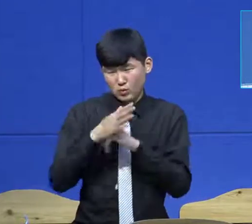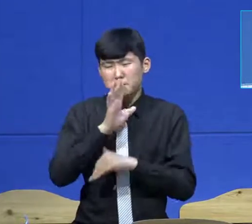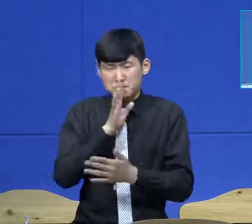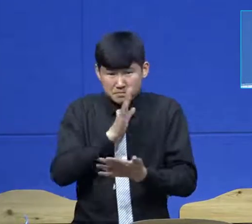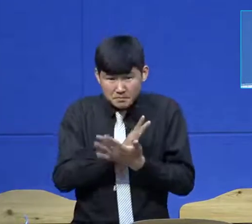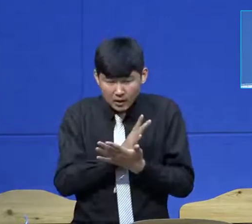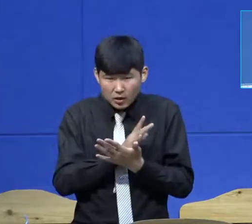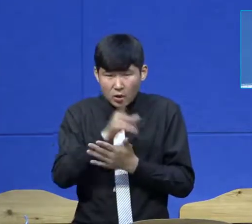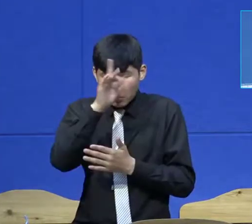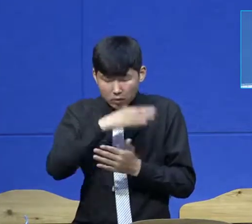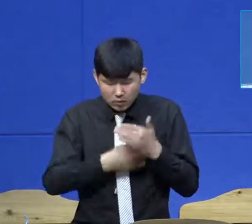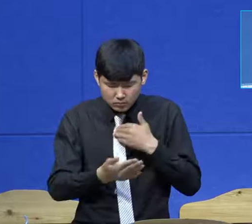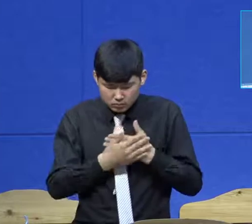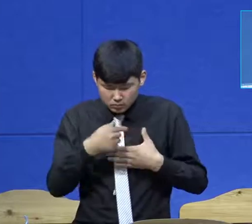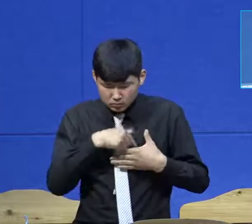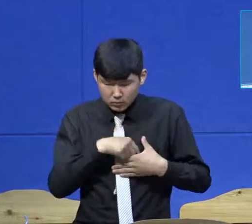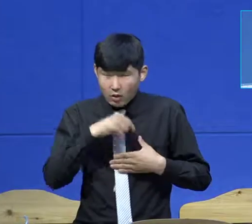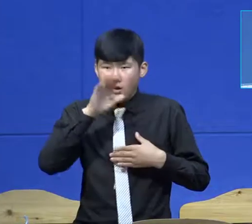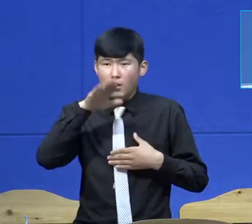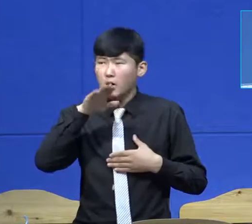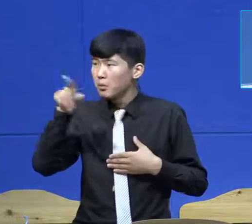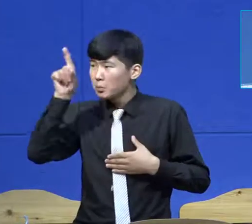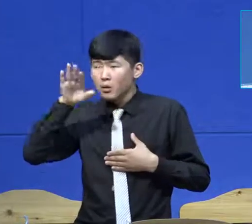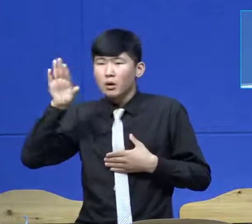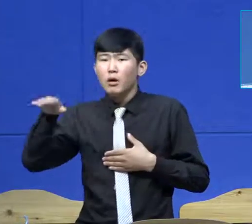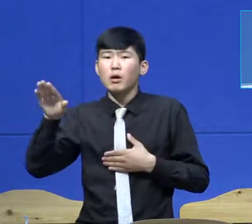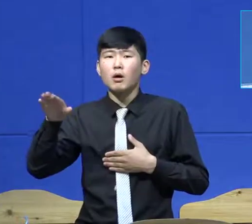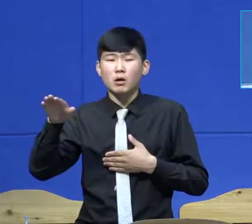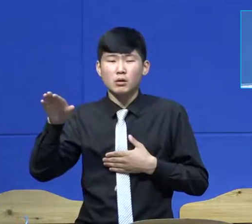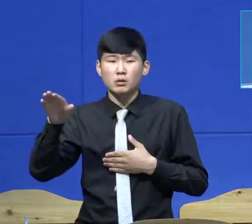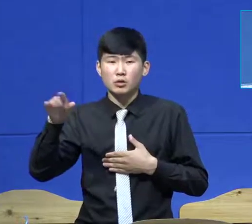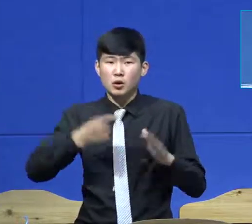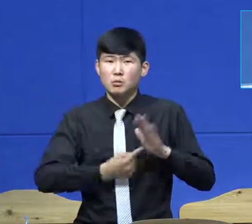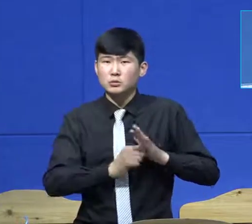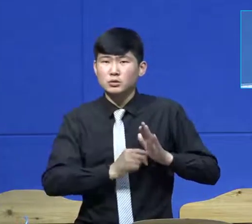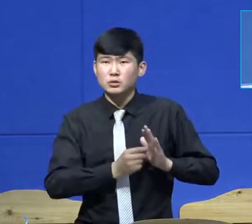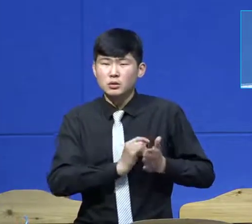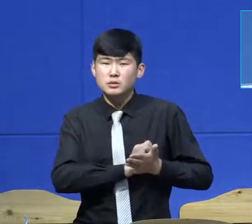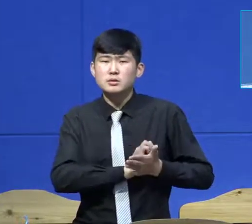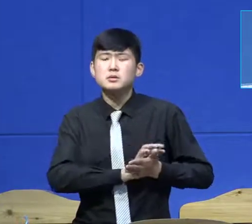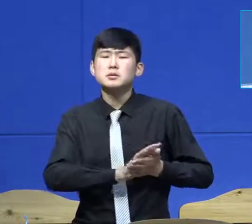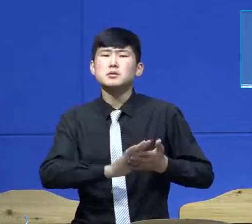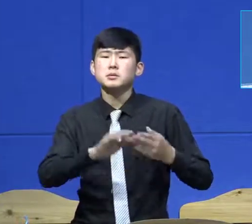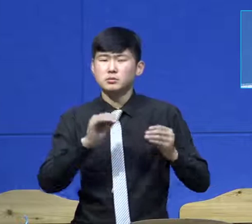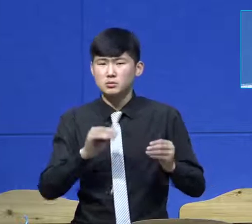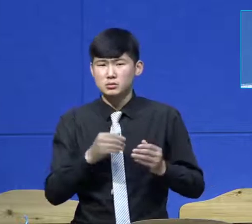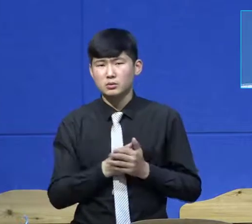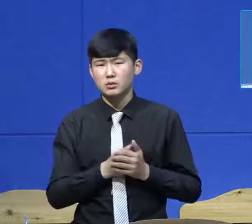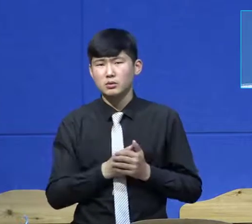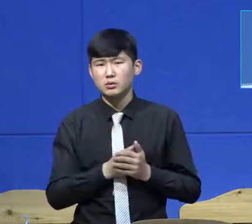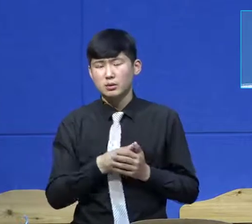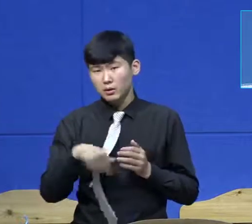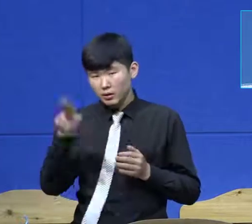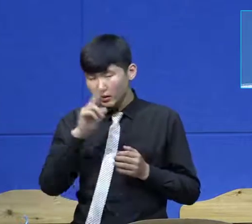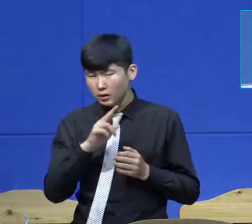нь Бурхан ойлгуулж өгсөн байна. Энэ бол бурхан юм байна. Тэр мөч чанарын гинт цэвэрхэн болсон. Тэгээд